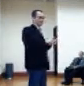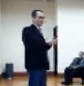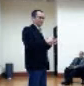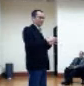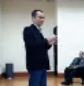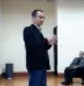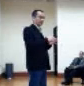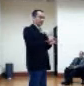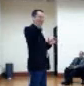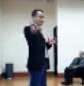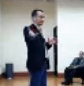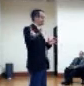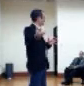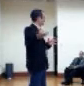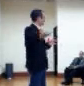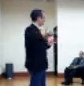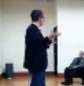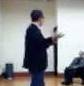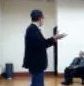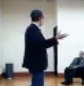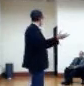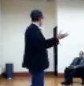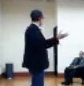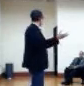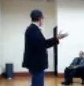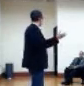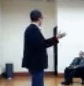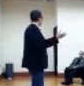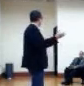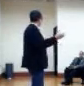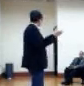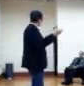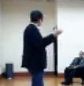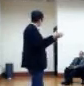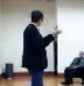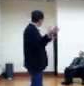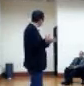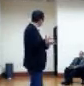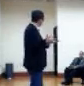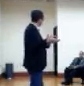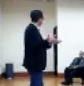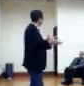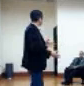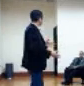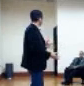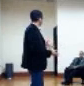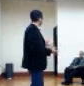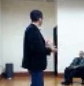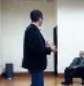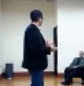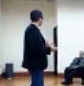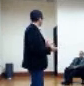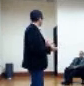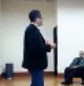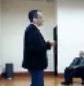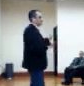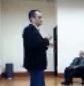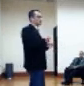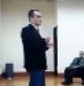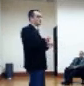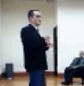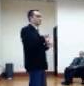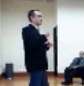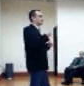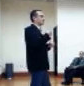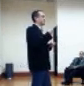después bajó a 939, ya cuando comenzamos a hacer las validaciones. Después pasamos a 816 y el resultado